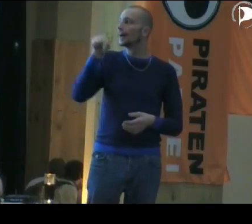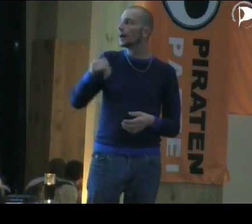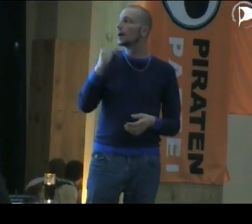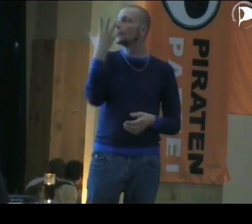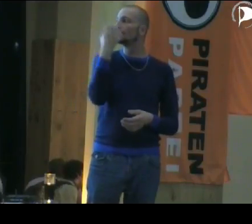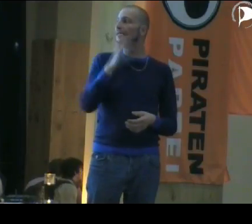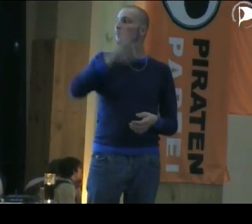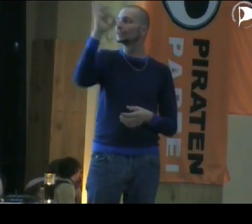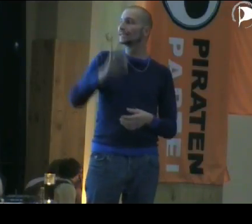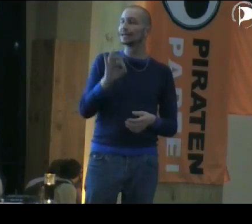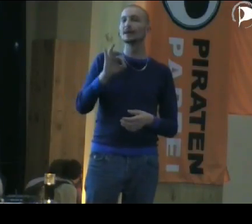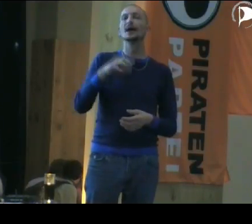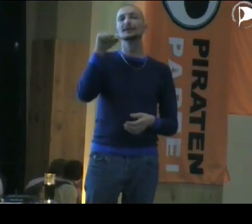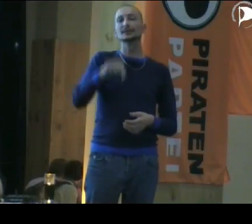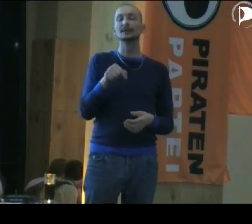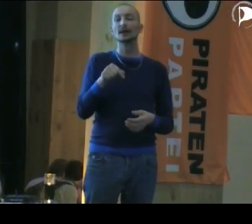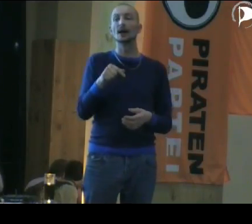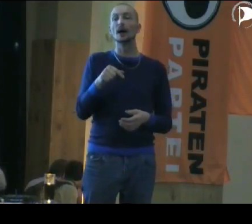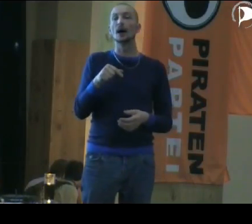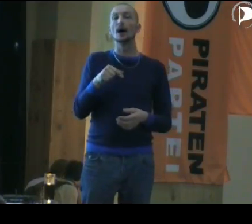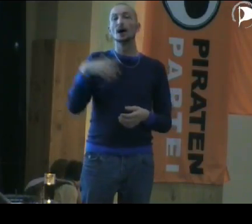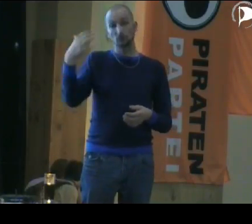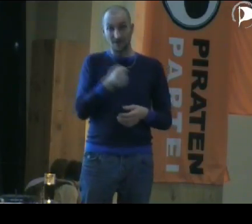stelle ich mir nur einen wagen getroffen